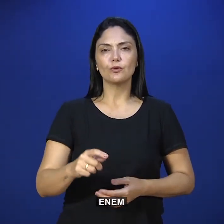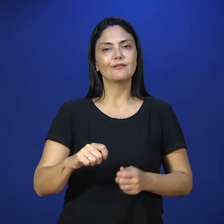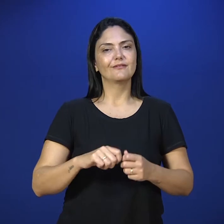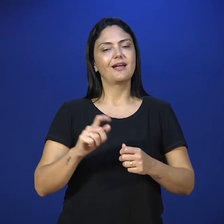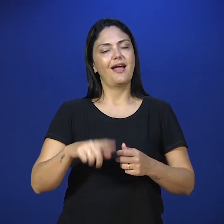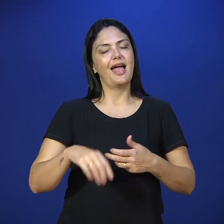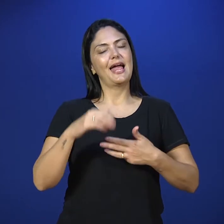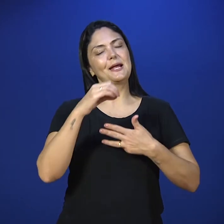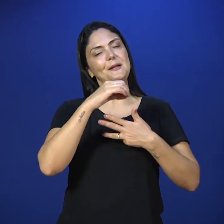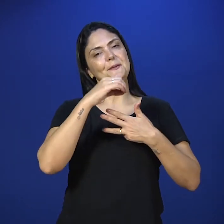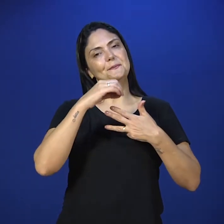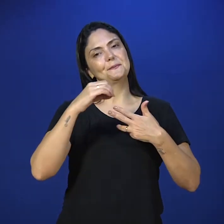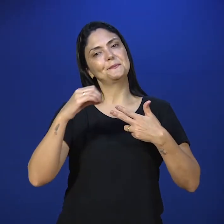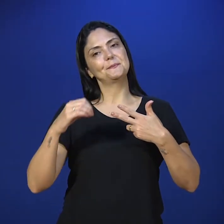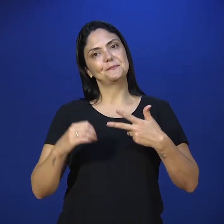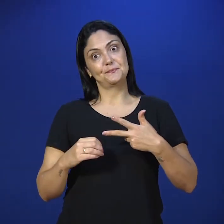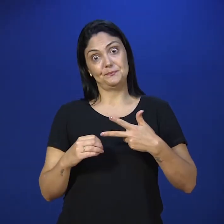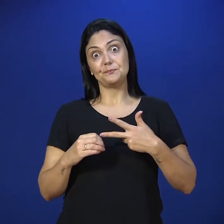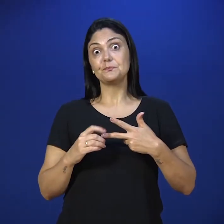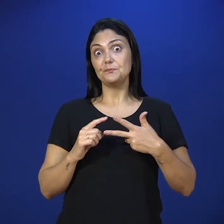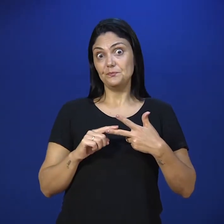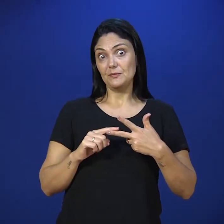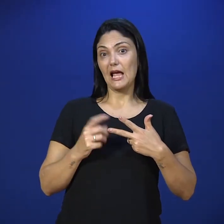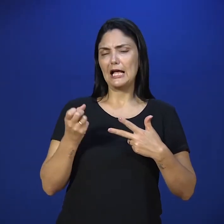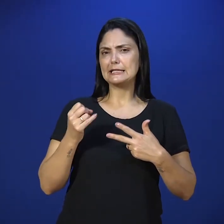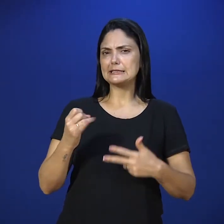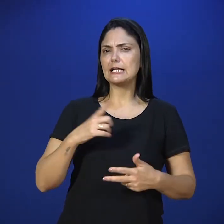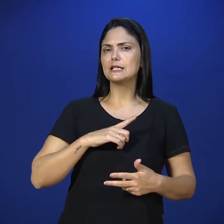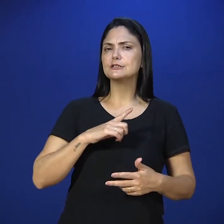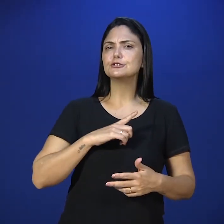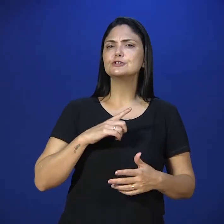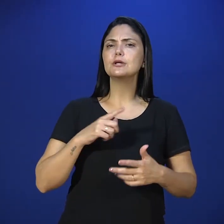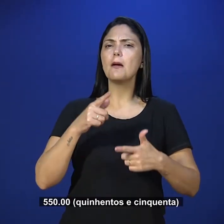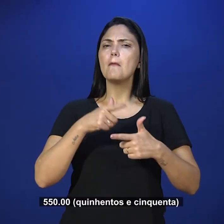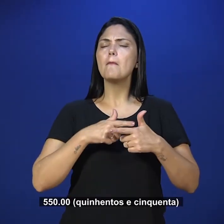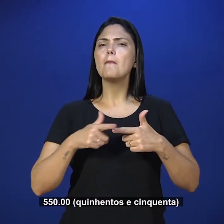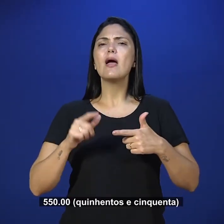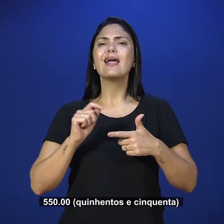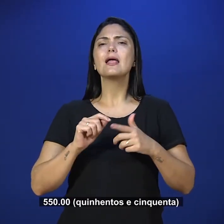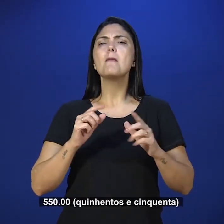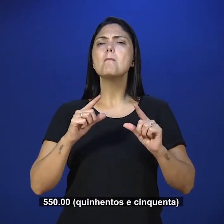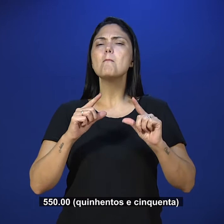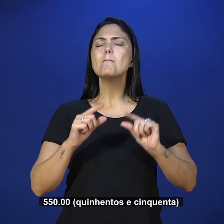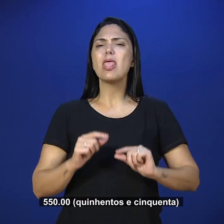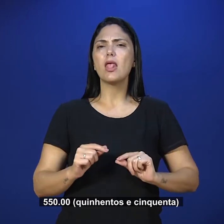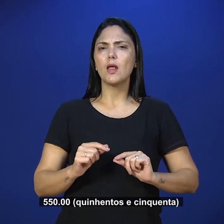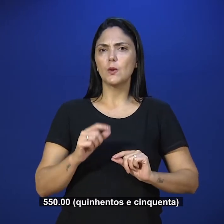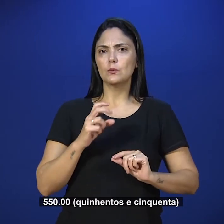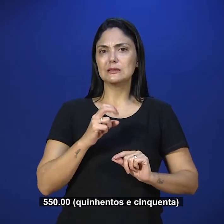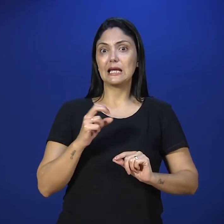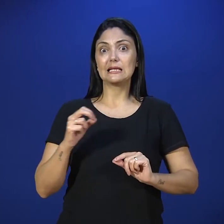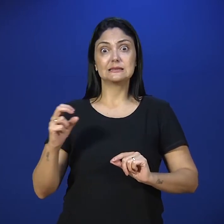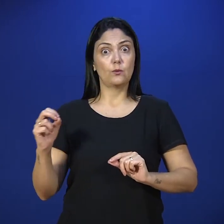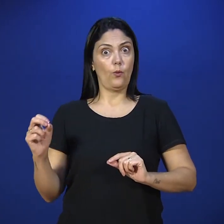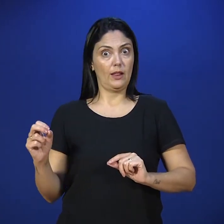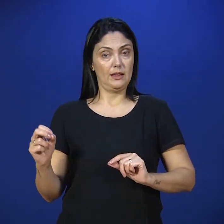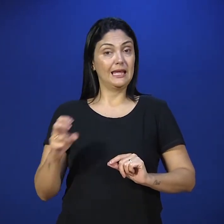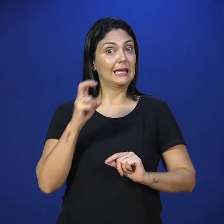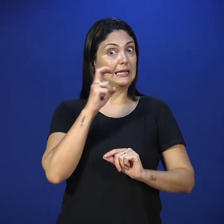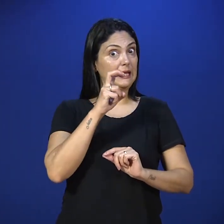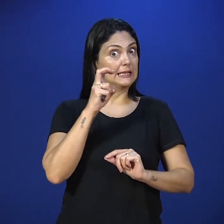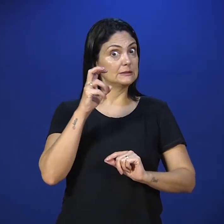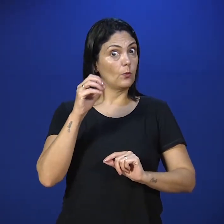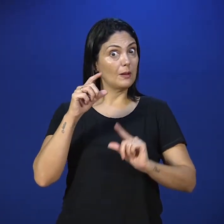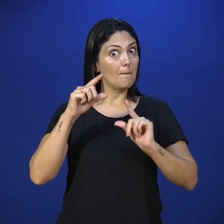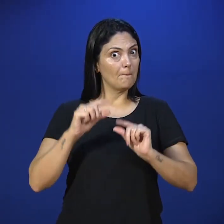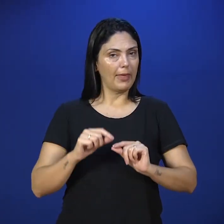Enem. 4.2. Atingir média final inferior a 550.